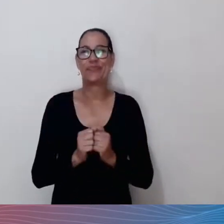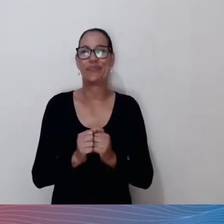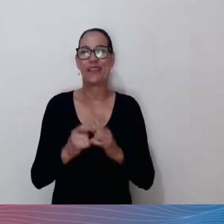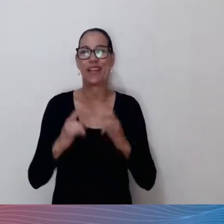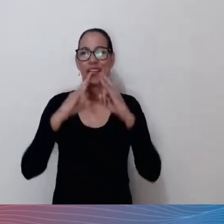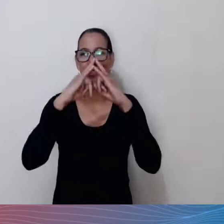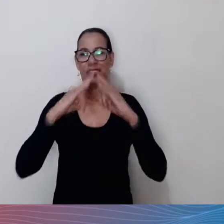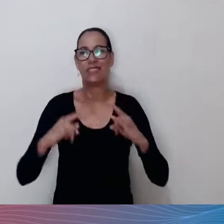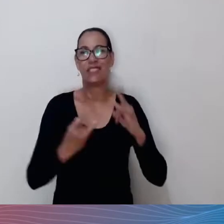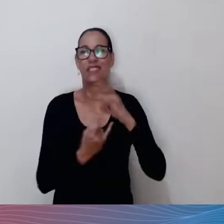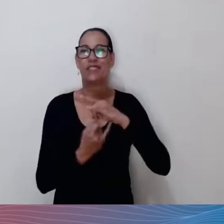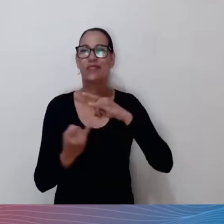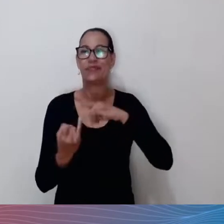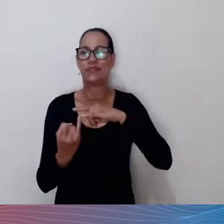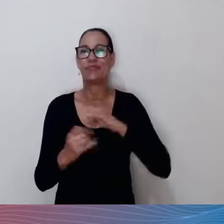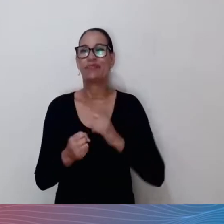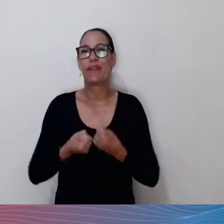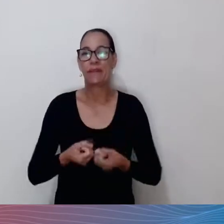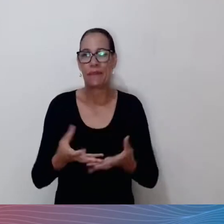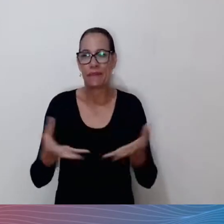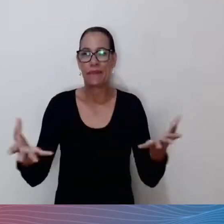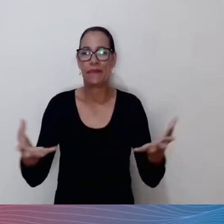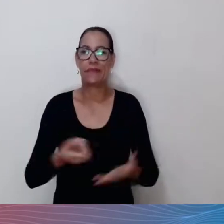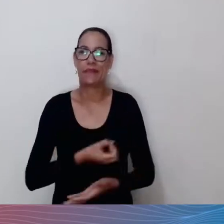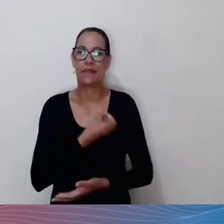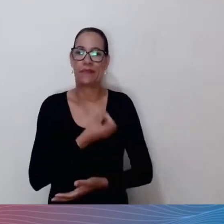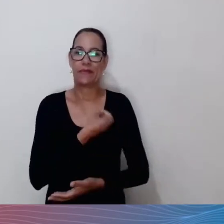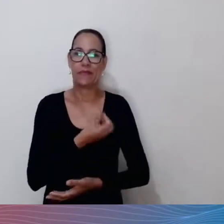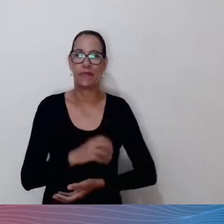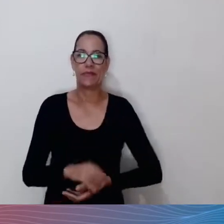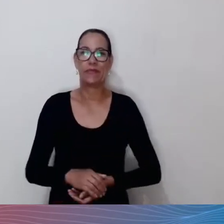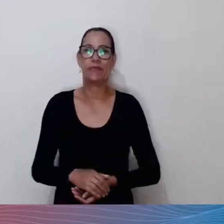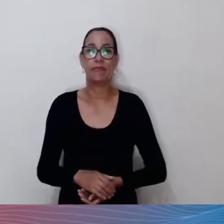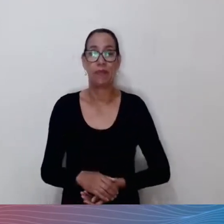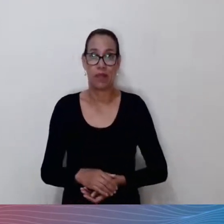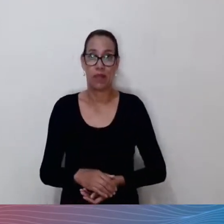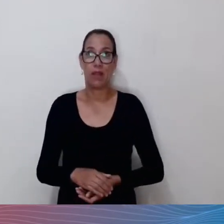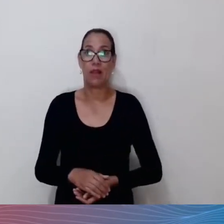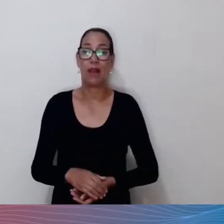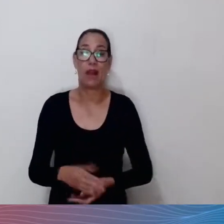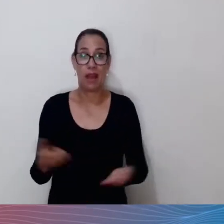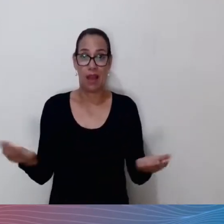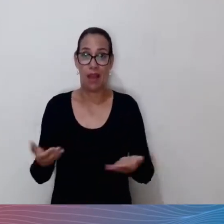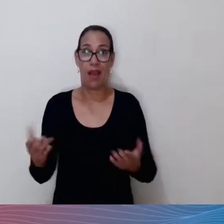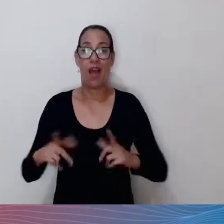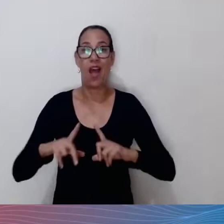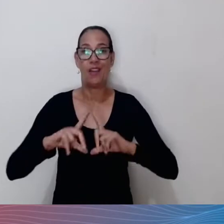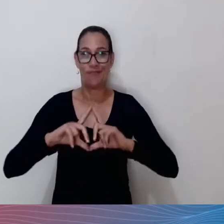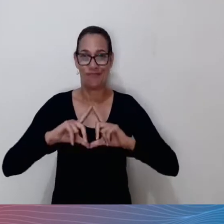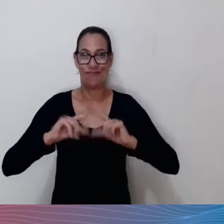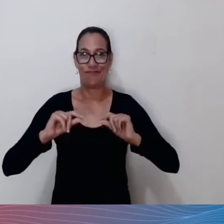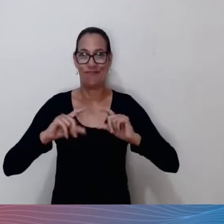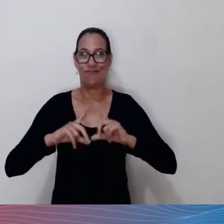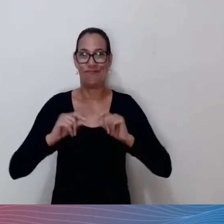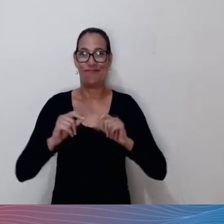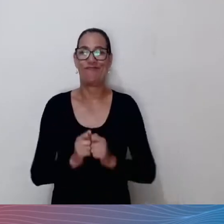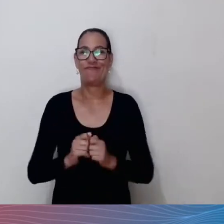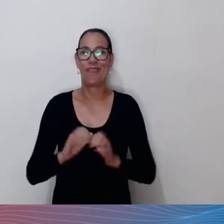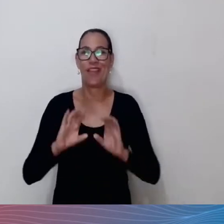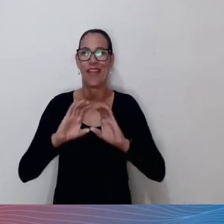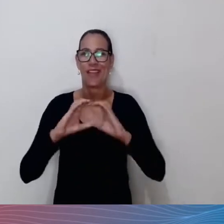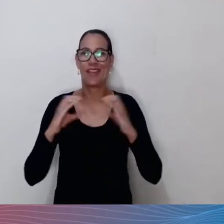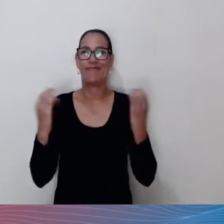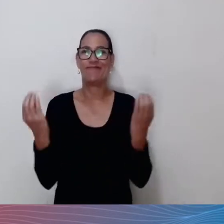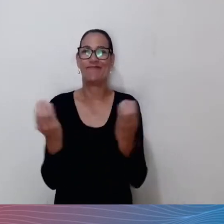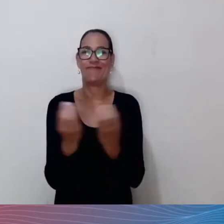Dessa vez estamos em Brasília, no meio de uma conferência em Brasília, da região 1.